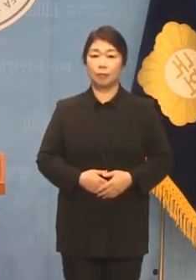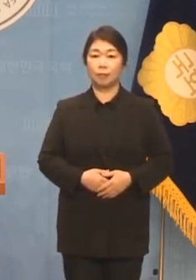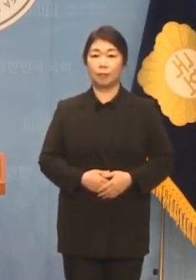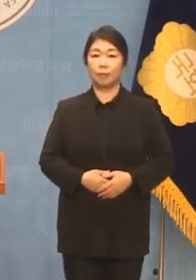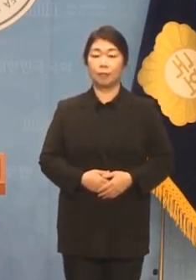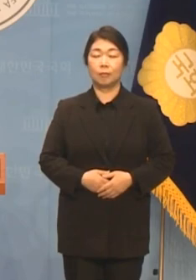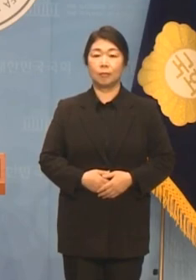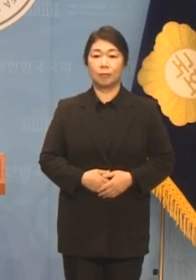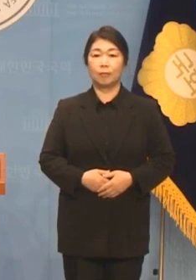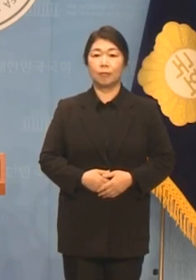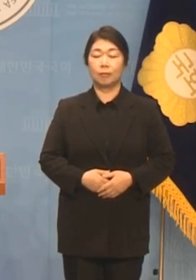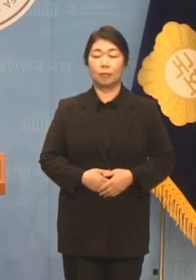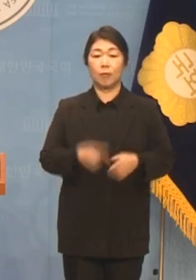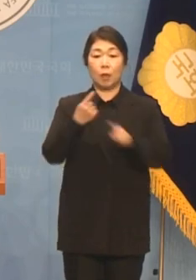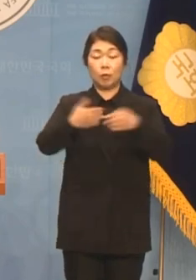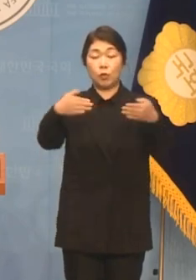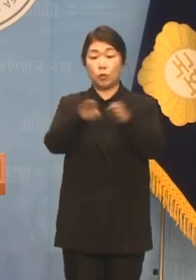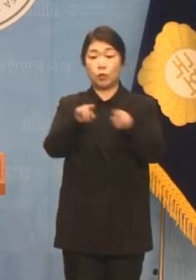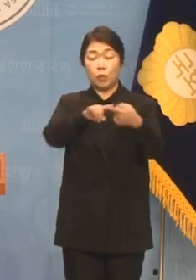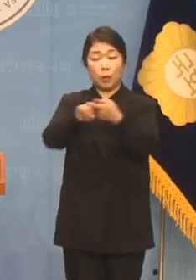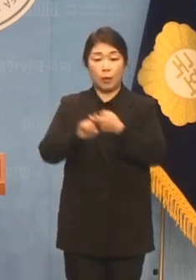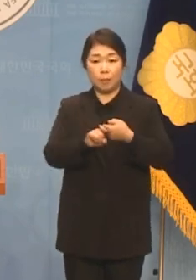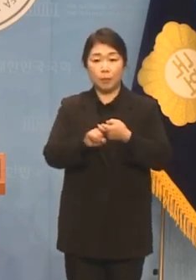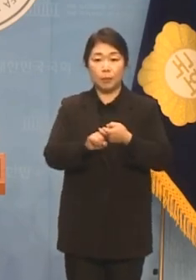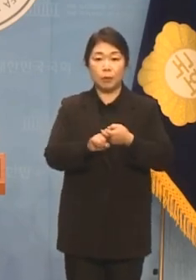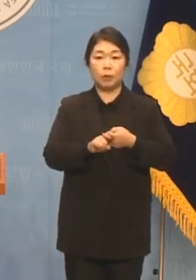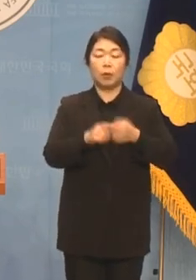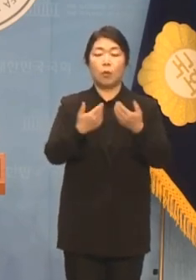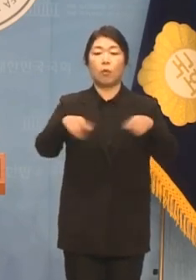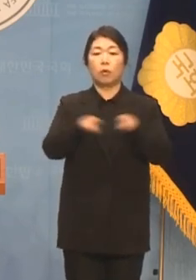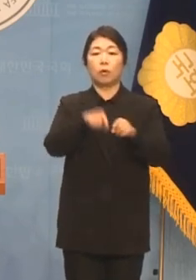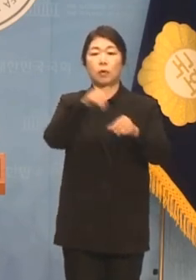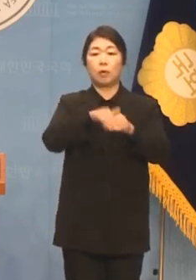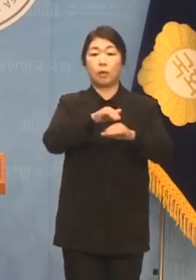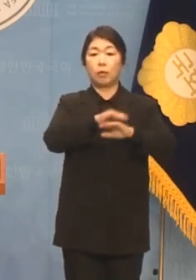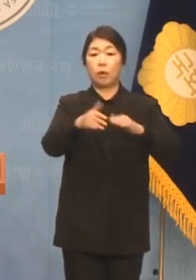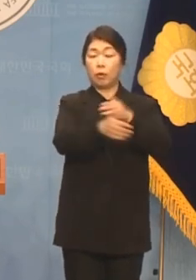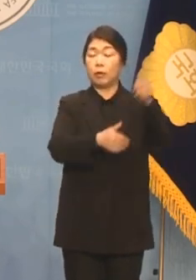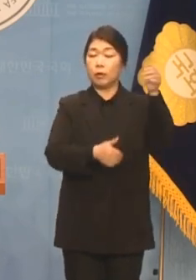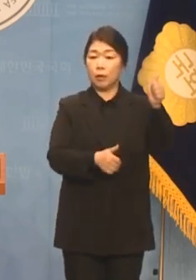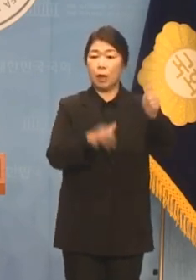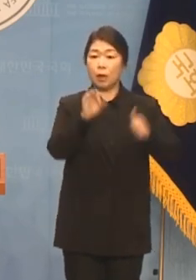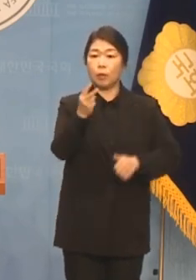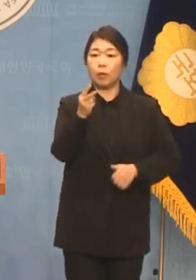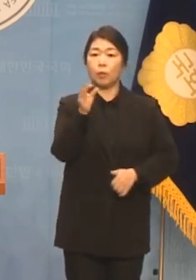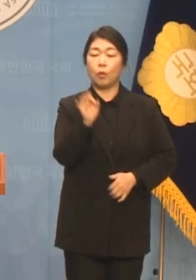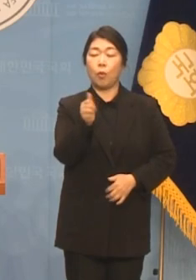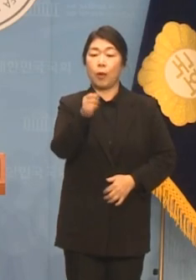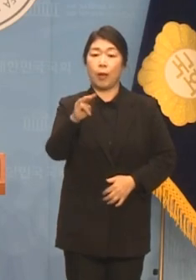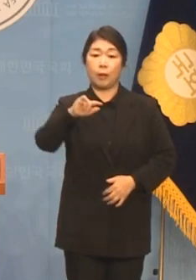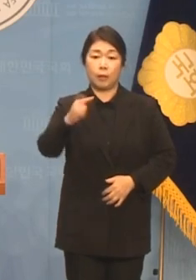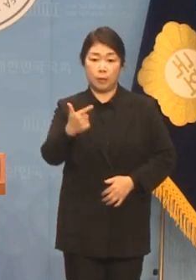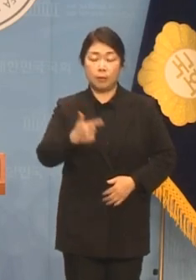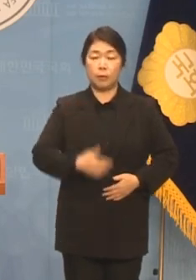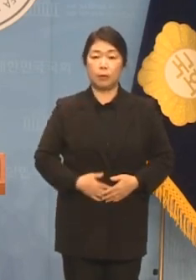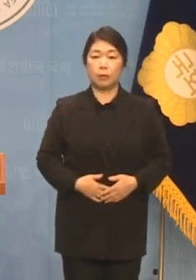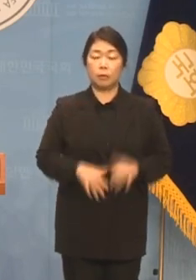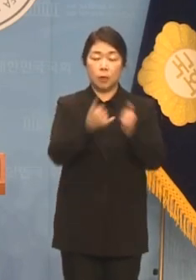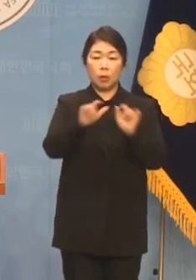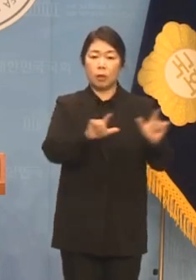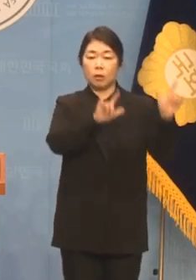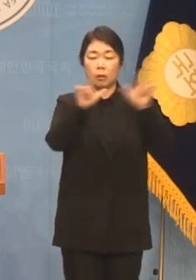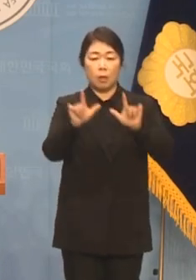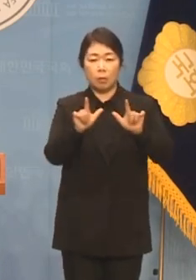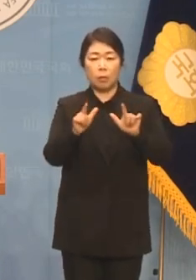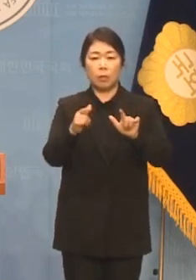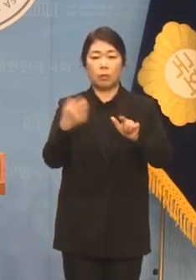네네 더불어민주 연합 공동상임선대위원장 용혜인 있니다 민생회복 지원금